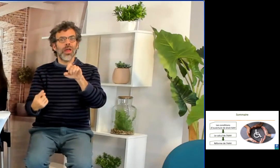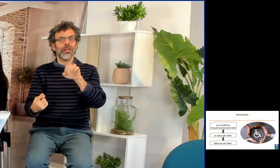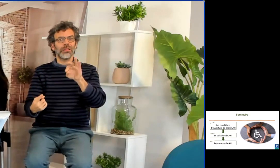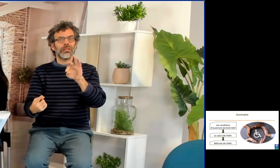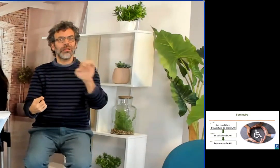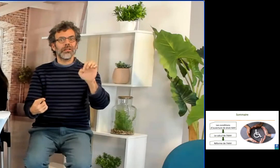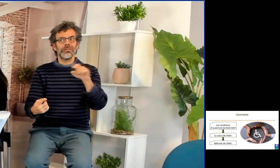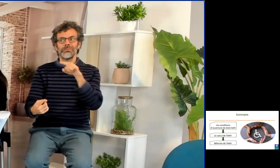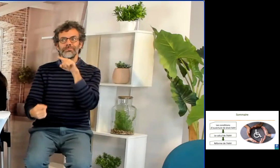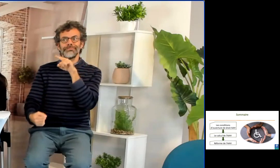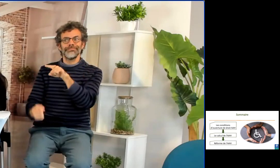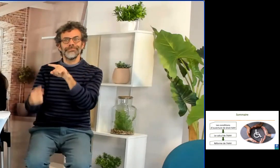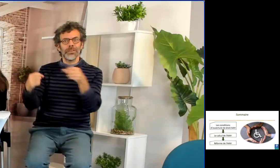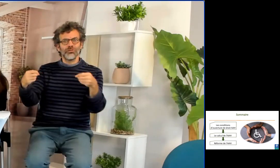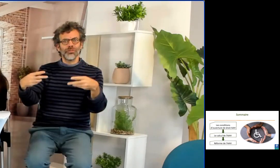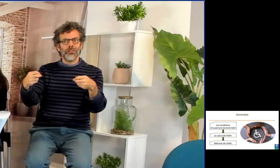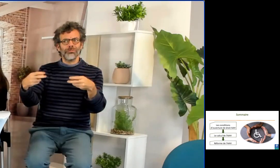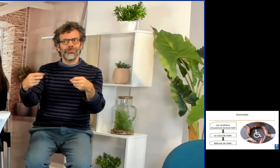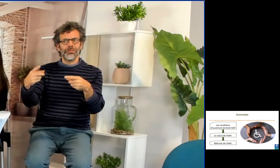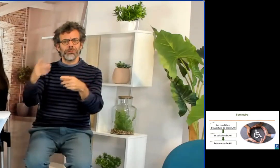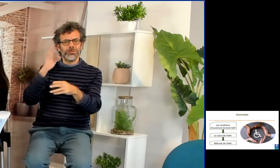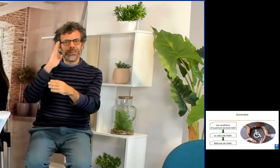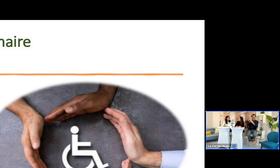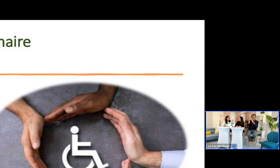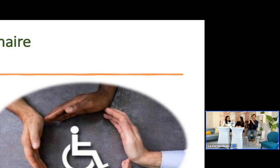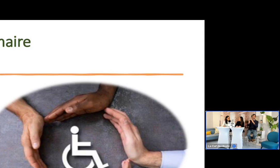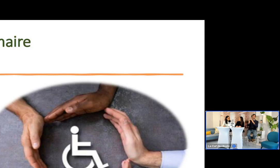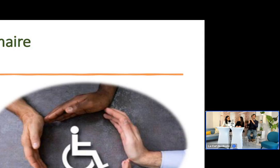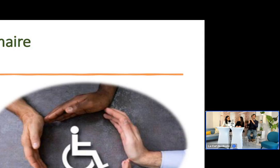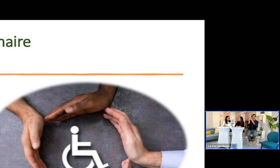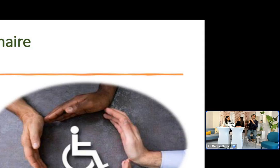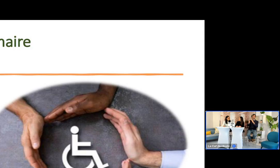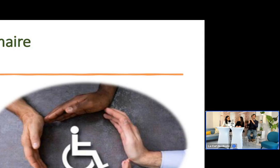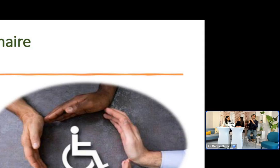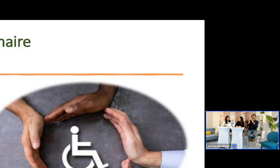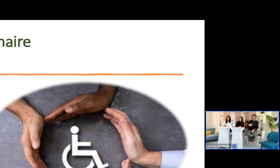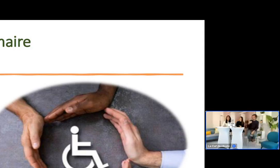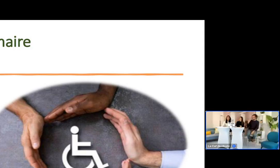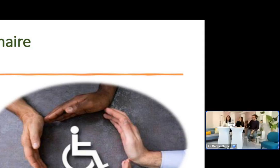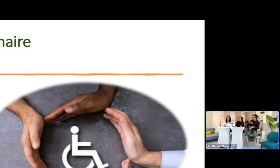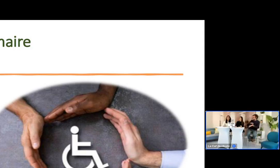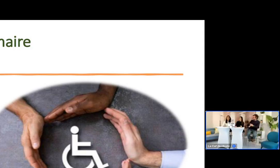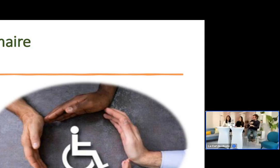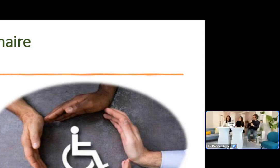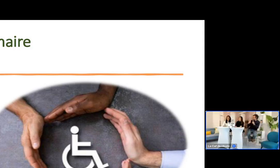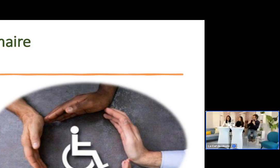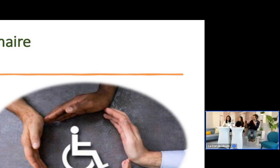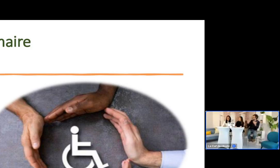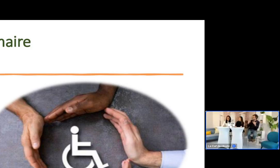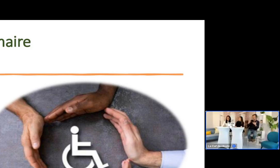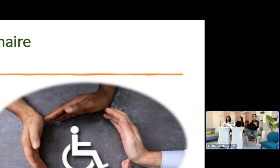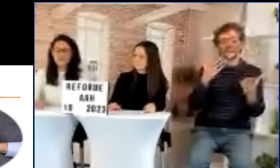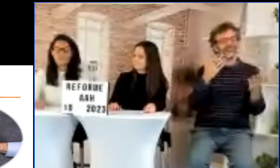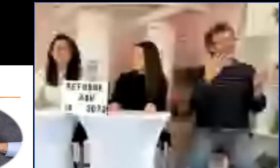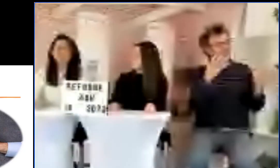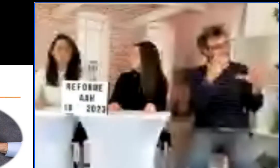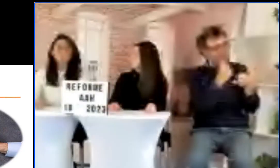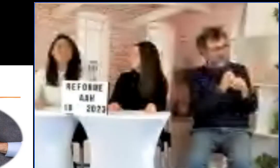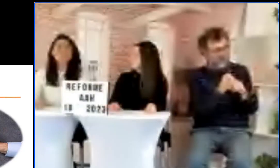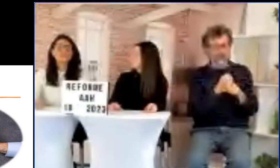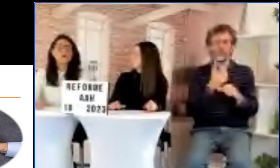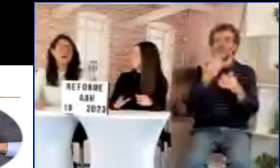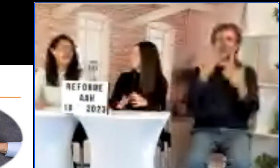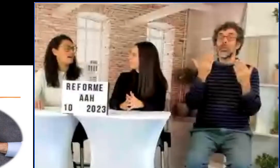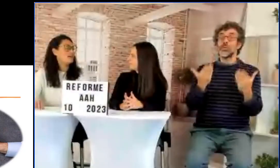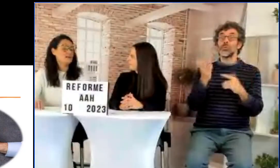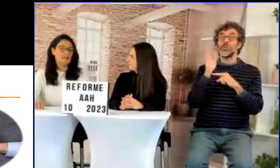Mais Céline, de quoi allons-nous parler aujourd'hui? Eh bien alors, aujourd'hui, nous allons d'abord vous rappeler quelles sont les conditions qui permettent